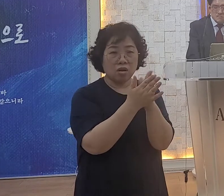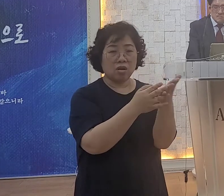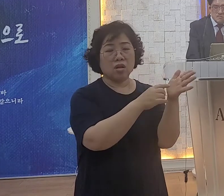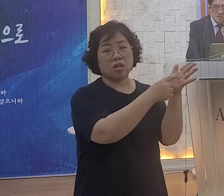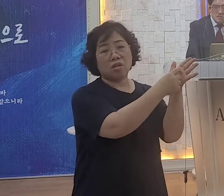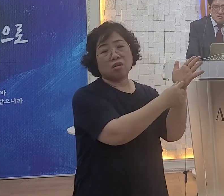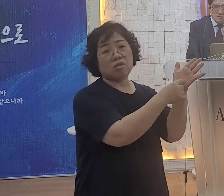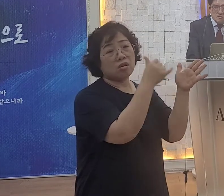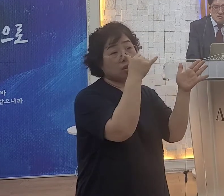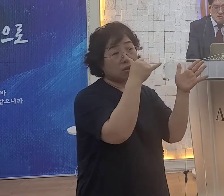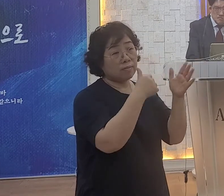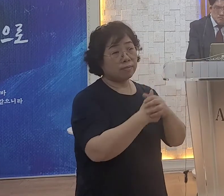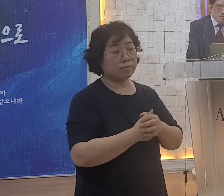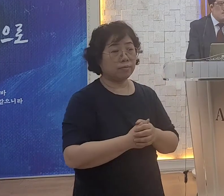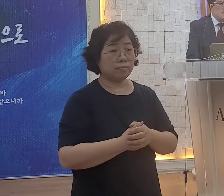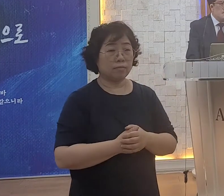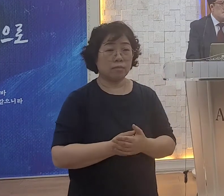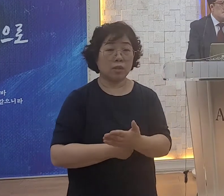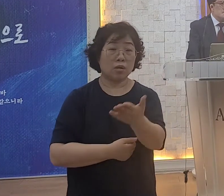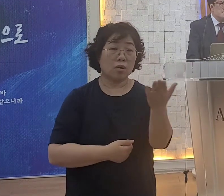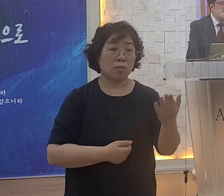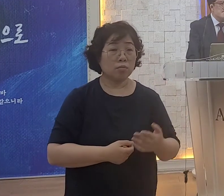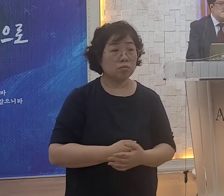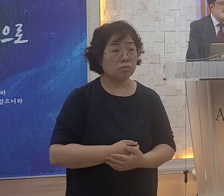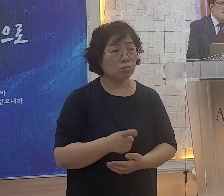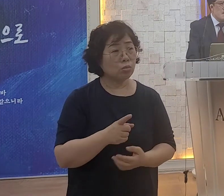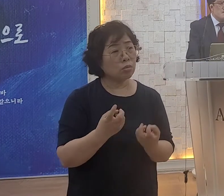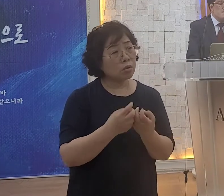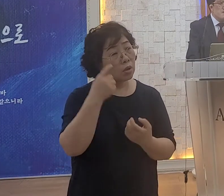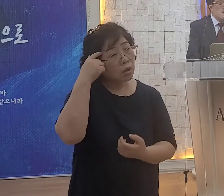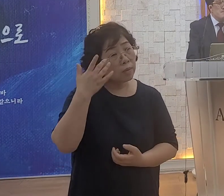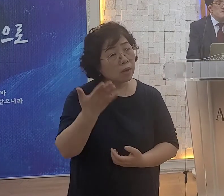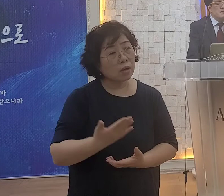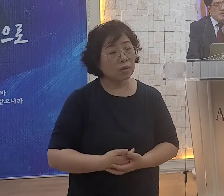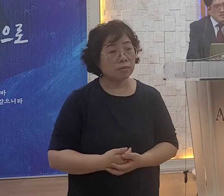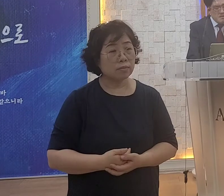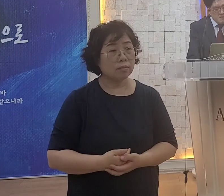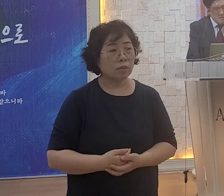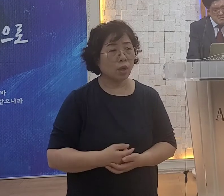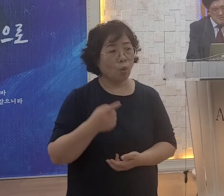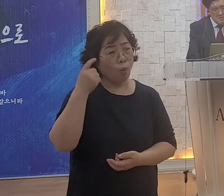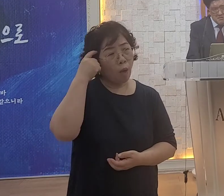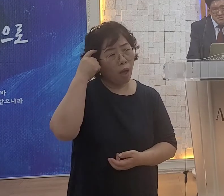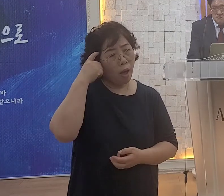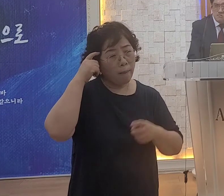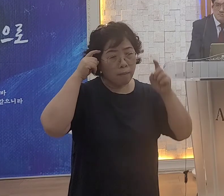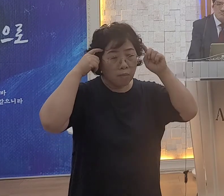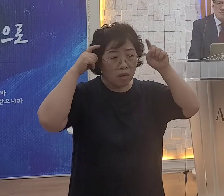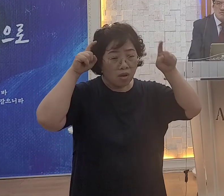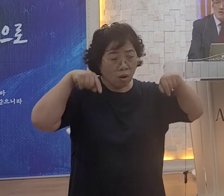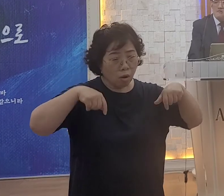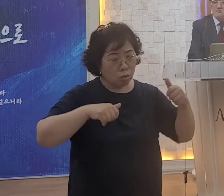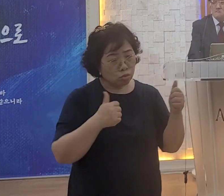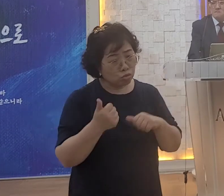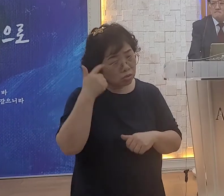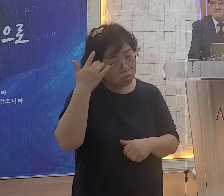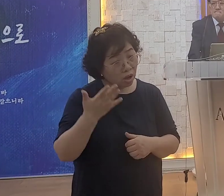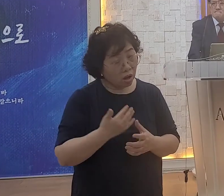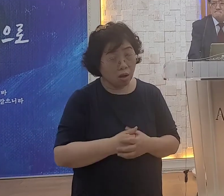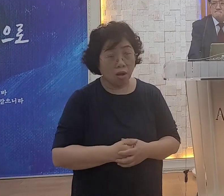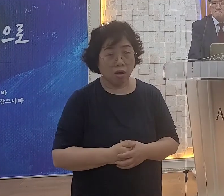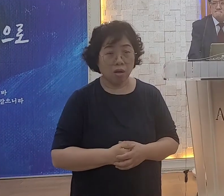있습니다. 여러분 어떻게 생각해요? 아니 왜 미련하게 그들은 죽었을까요?